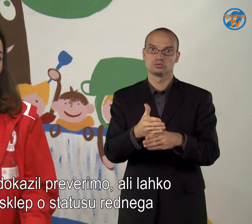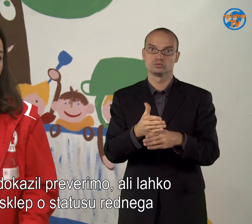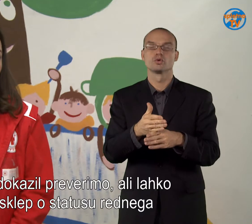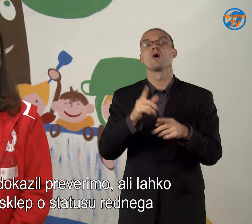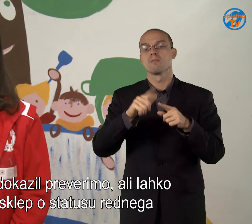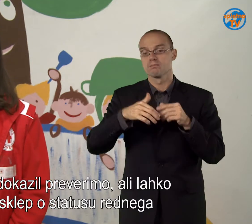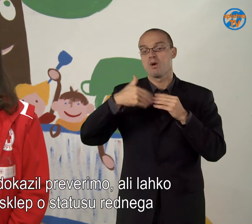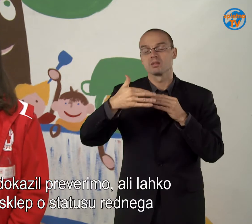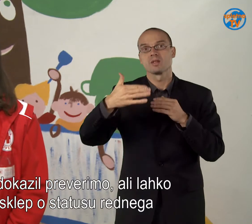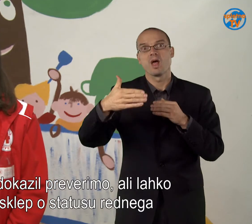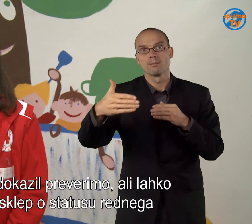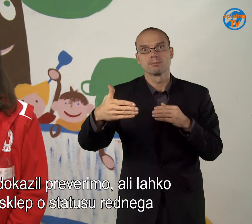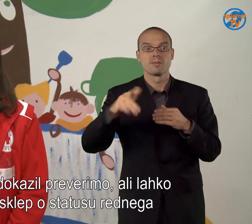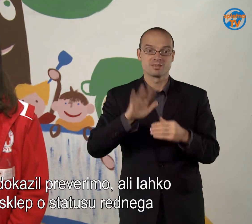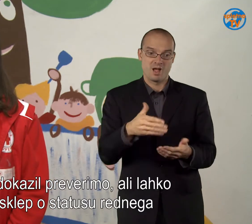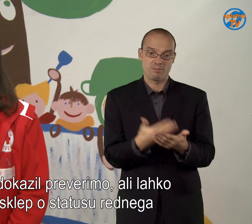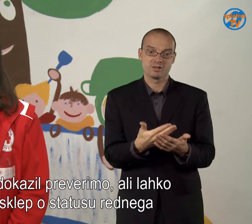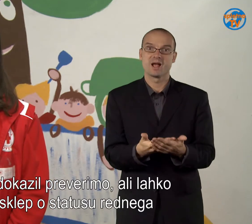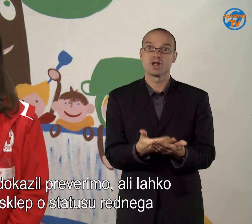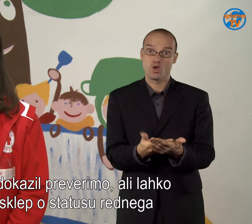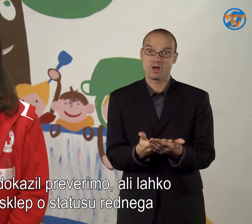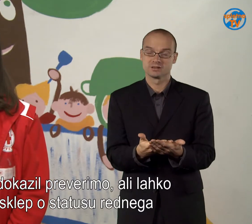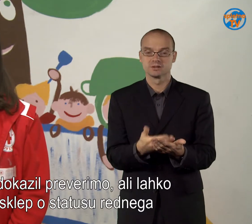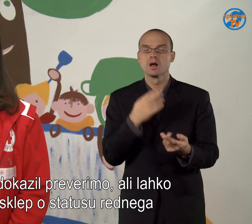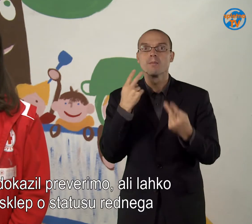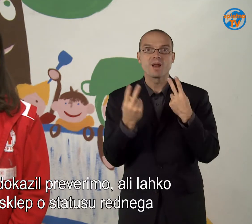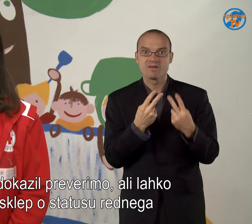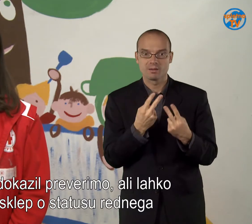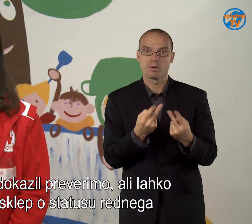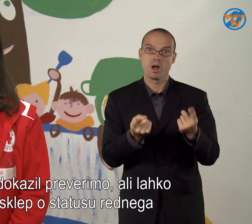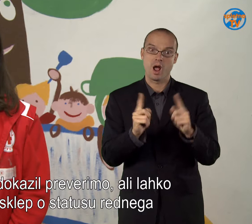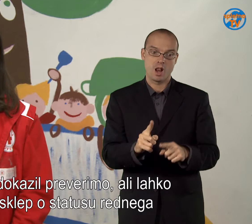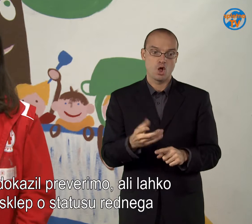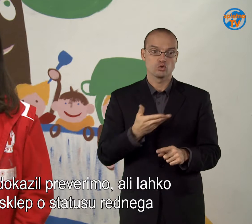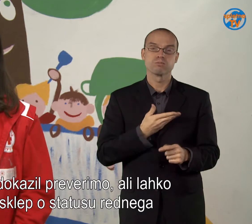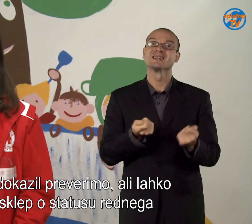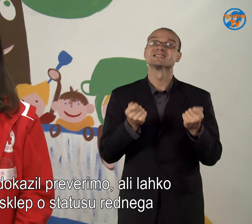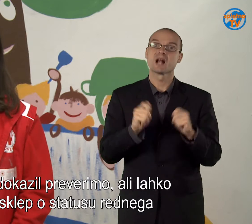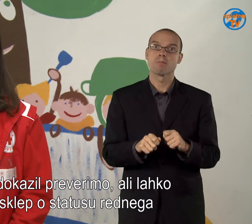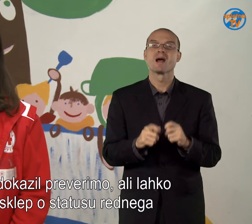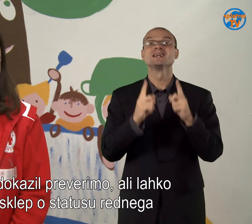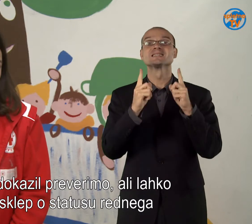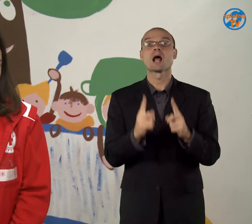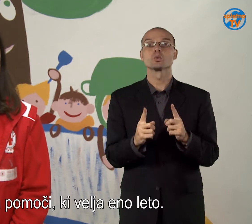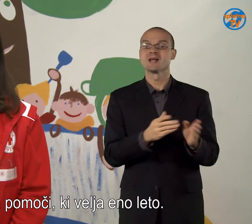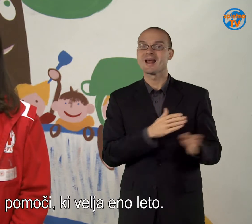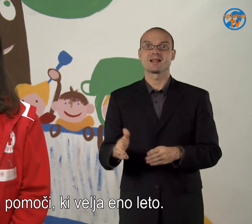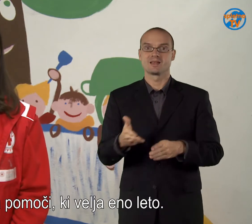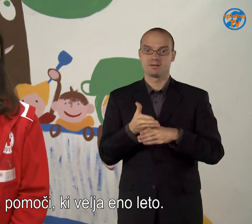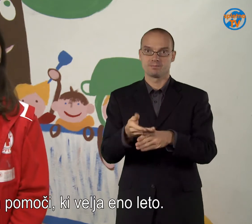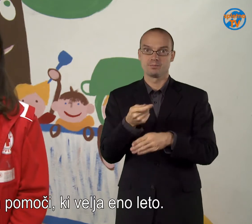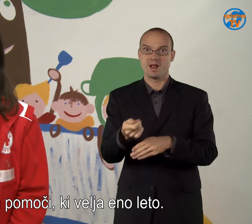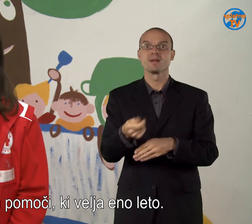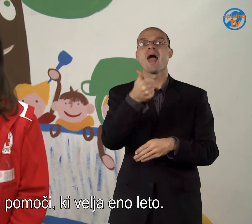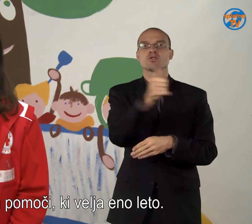pa na podlagi teh dokazil preverimo, ali lahko pridobi sklep o statusu rednega prejemnika, ki